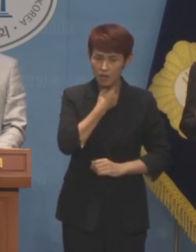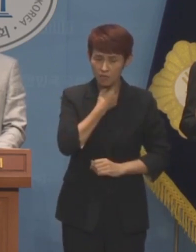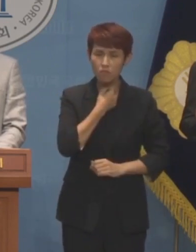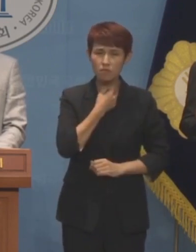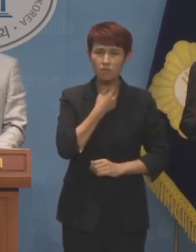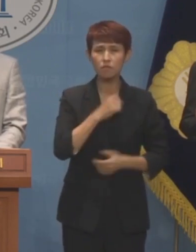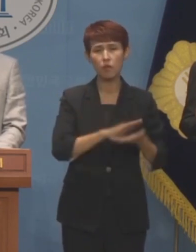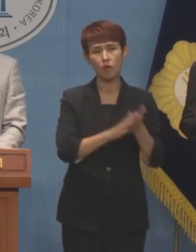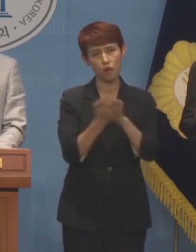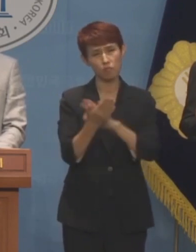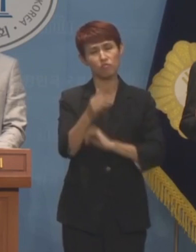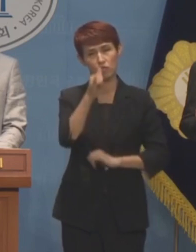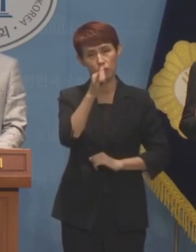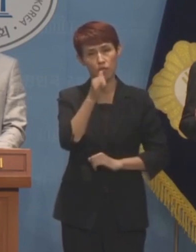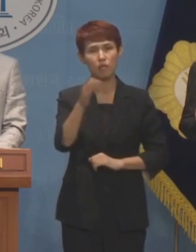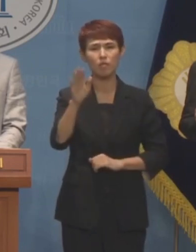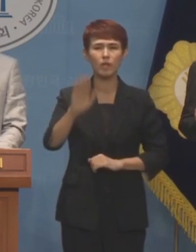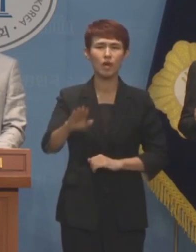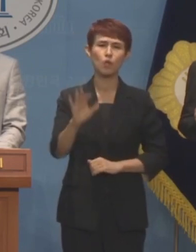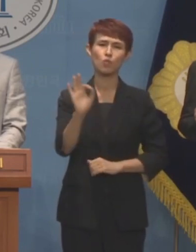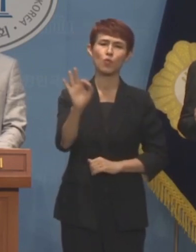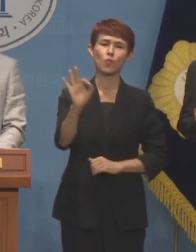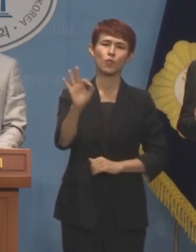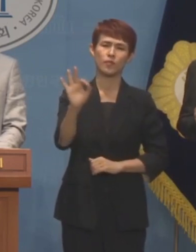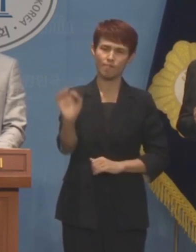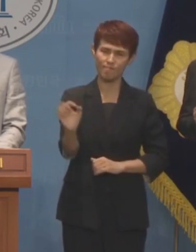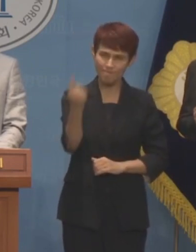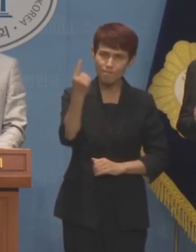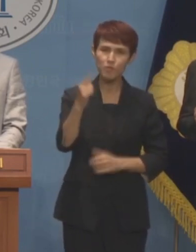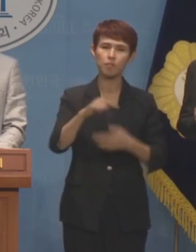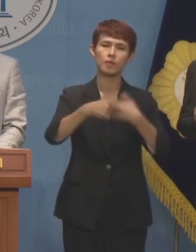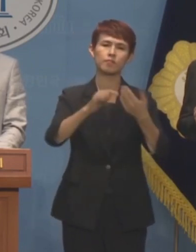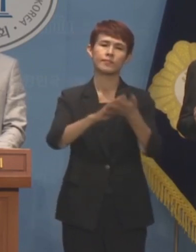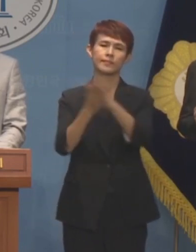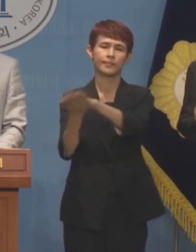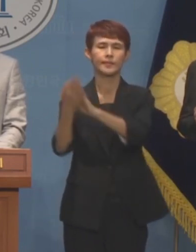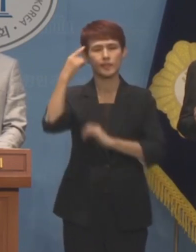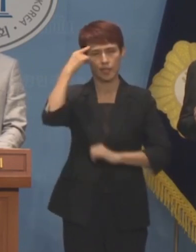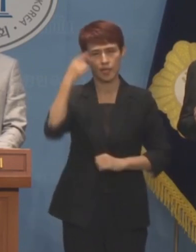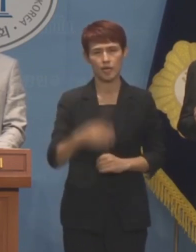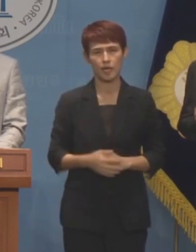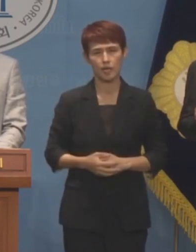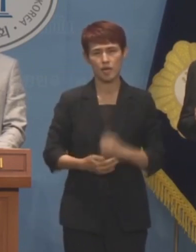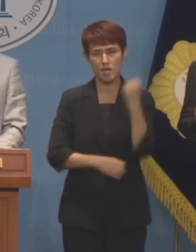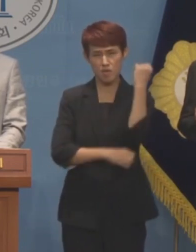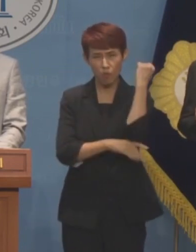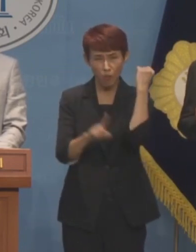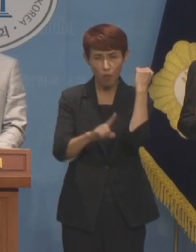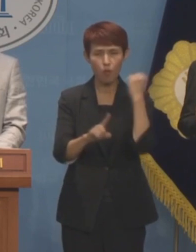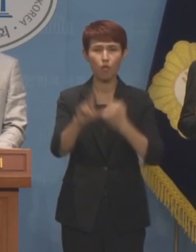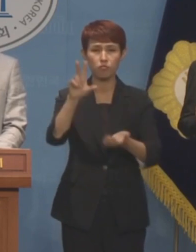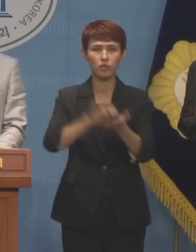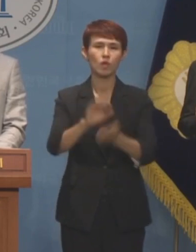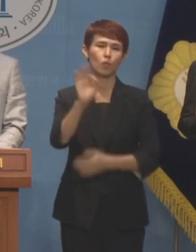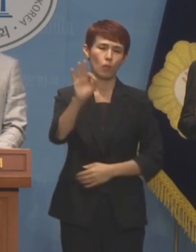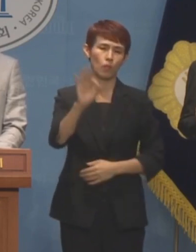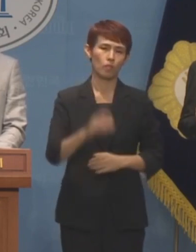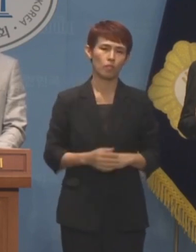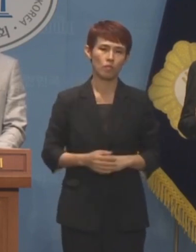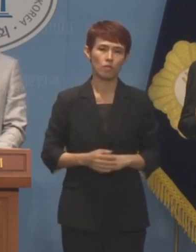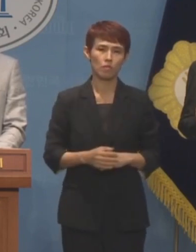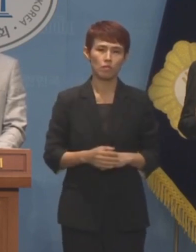있습니다. 그러나 저는 무엇보다 돈 때문이라고 생각합니다. 결국 모든 밑바닥에는 돈이 있습니다.